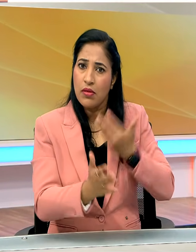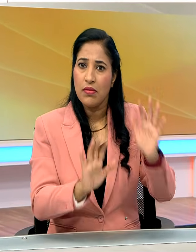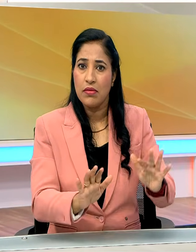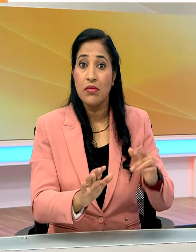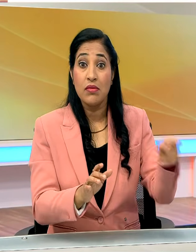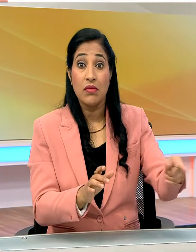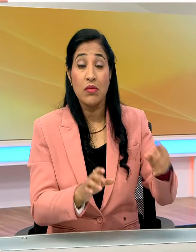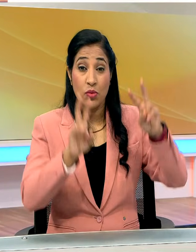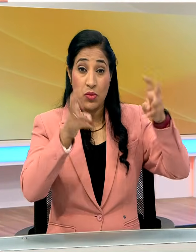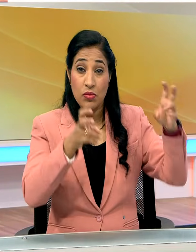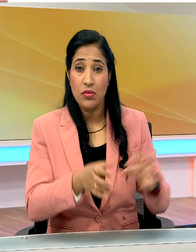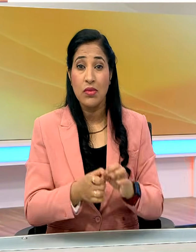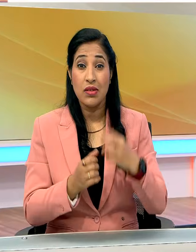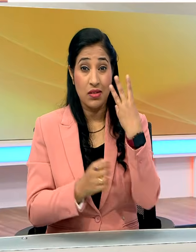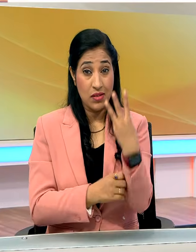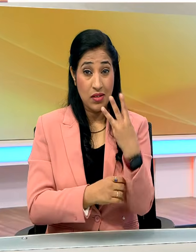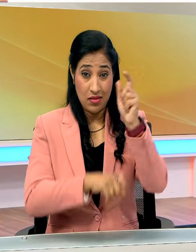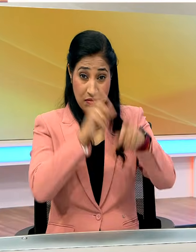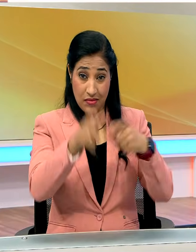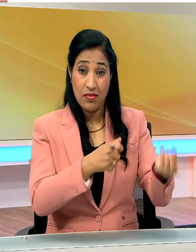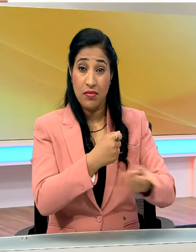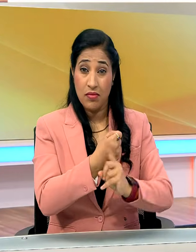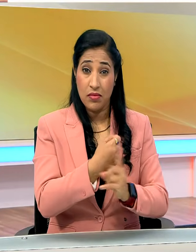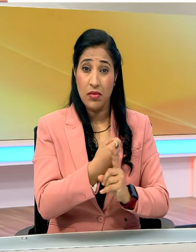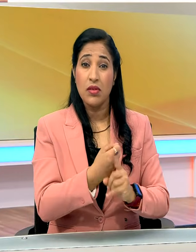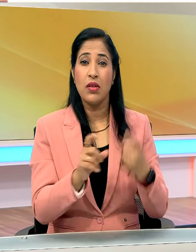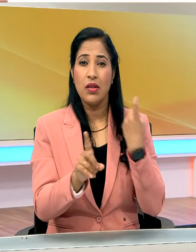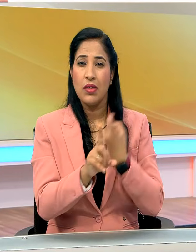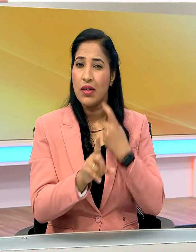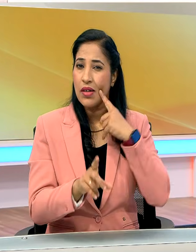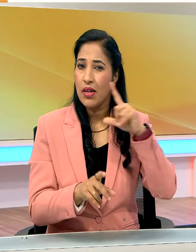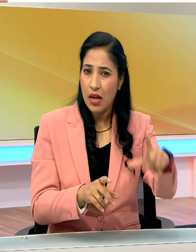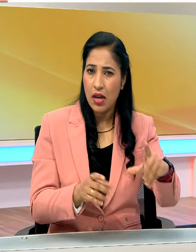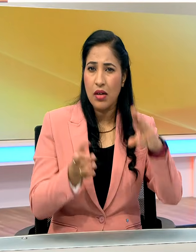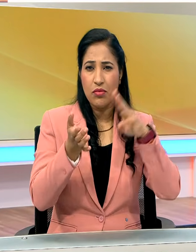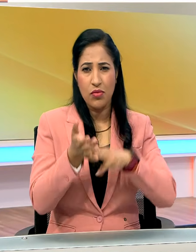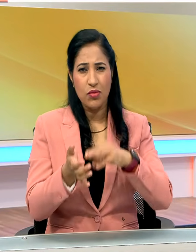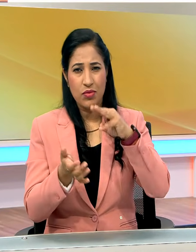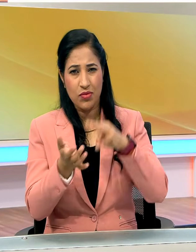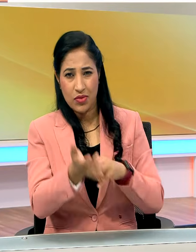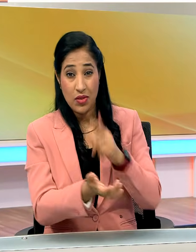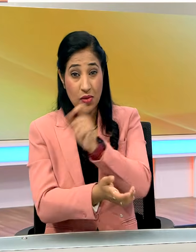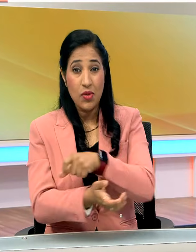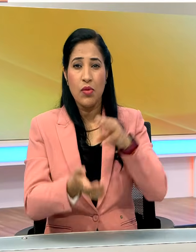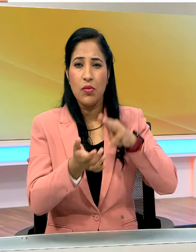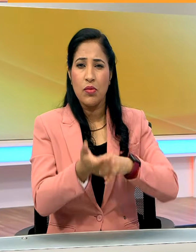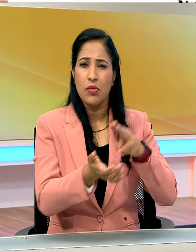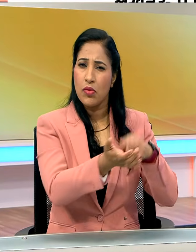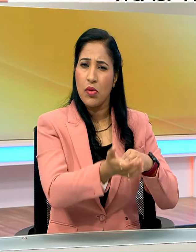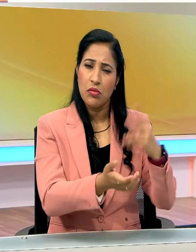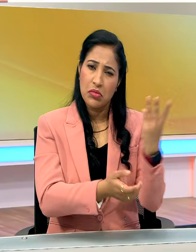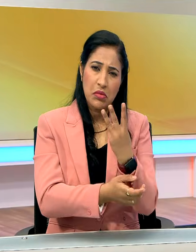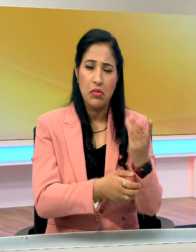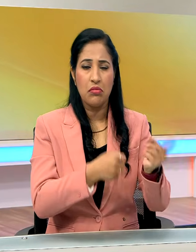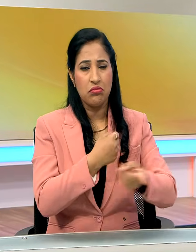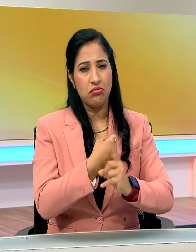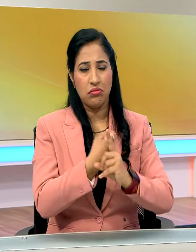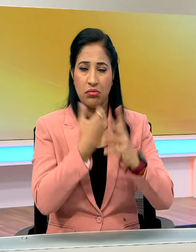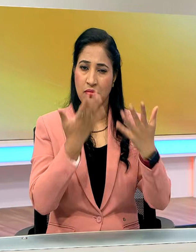इस मामले में पहले ही 3 अन्य आरोपियों कील, मोहम्मद मुस्तकीम और मोहम्मद मोइद को सजा मिल चुकी है।